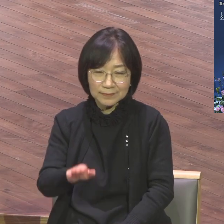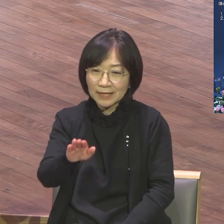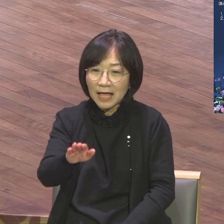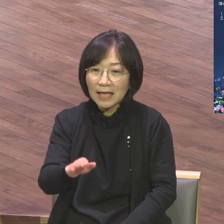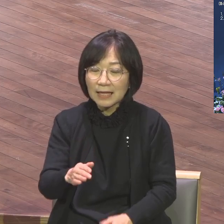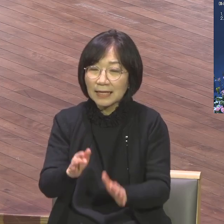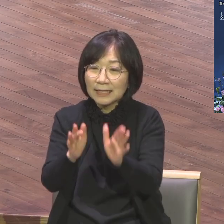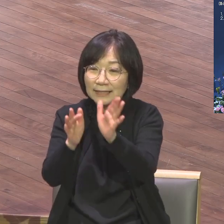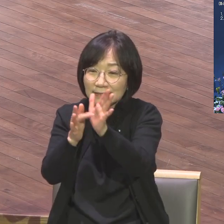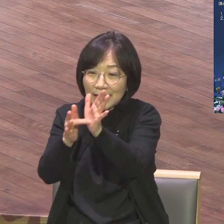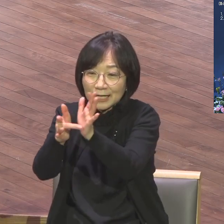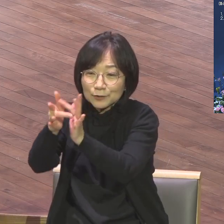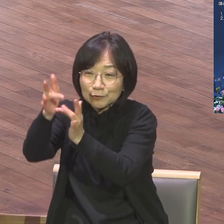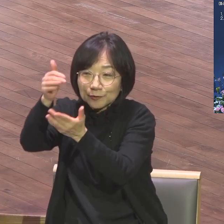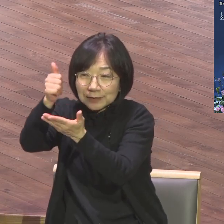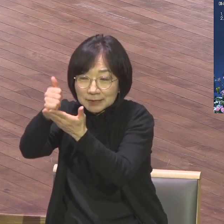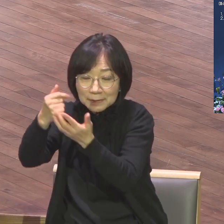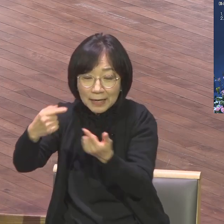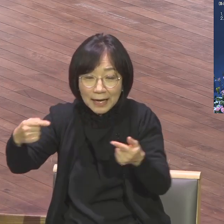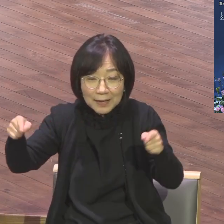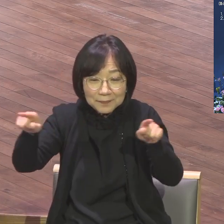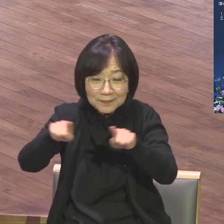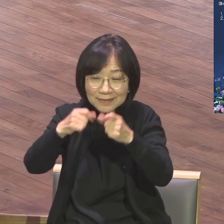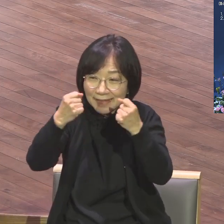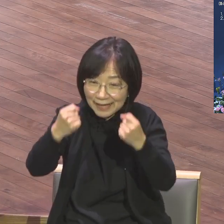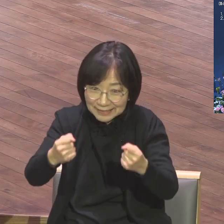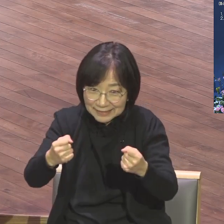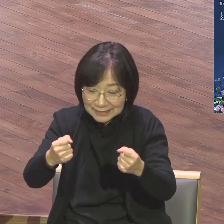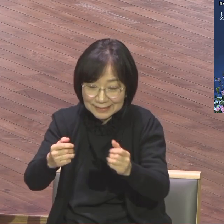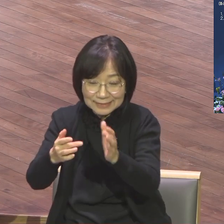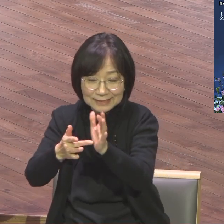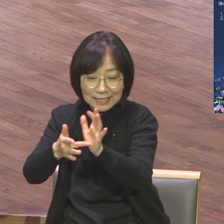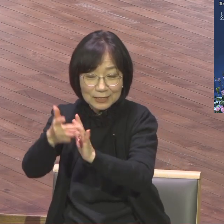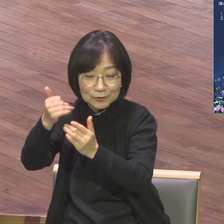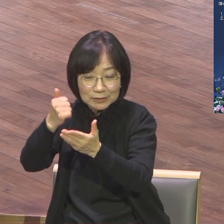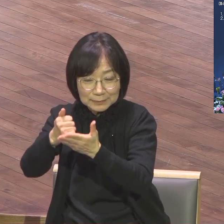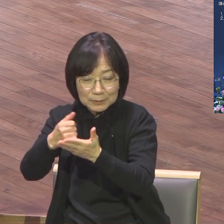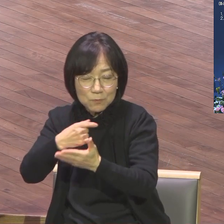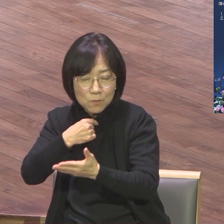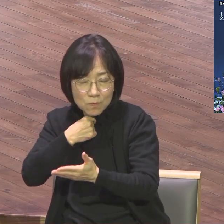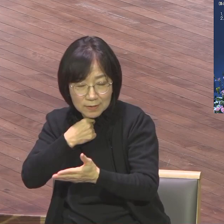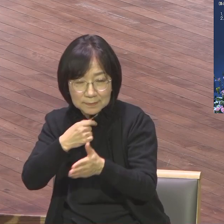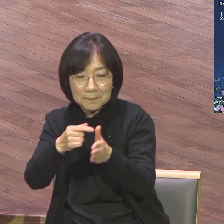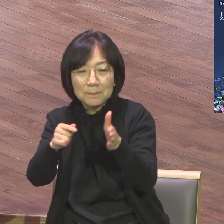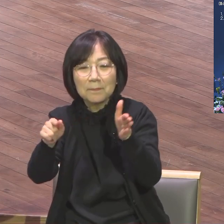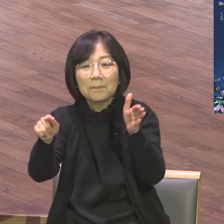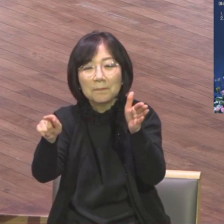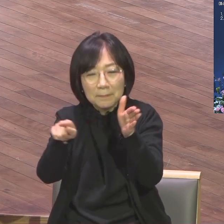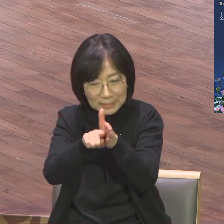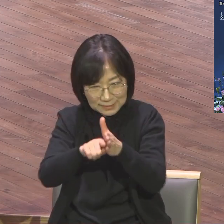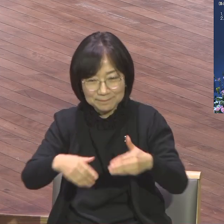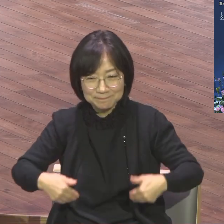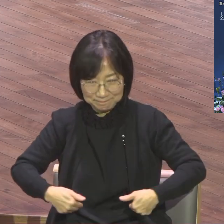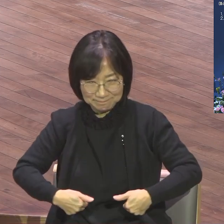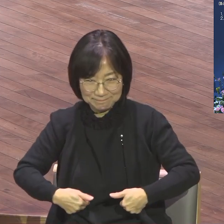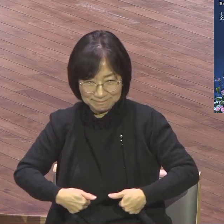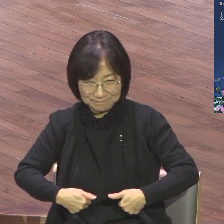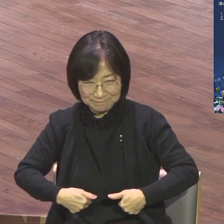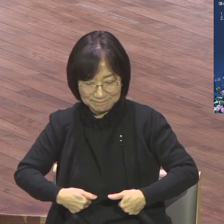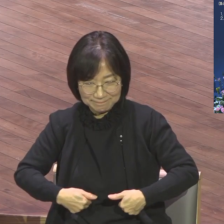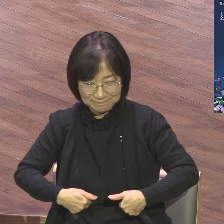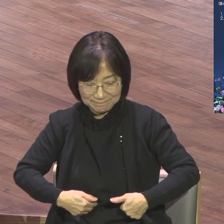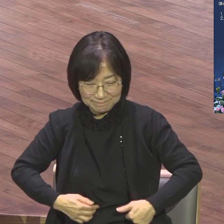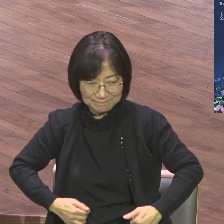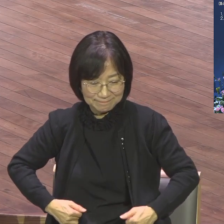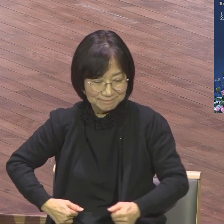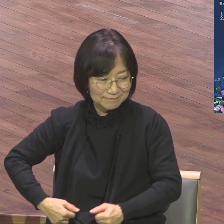함께하는 믿음, 예수님이 원하시는 믿음이라 이걸 가지고 있어야 돼요. 그래 함께 축복 위드 임마누엘 원네스. 아멘.